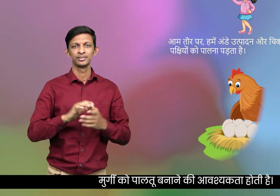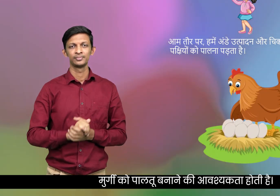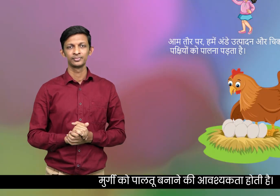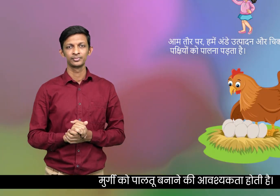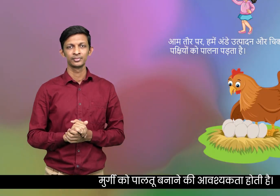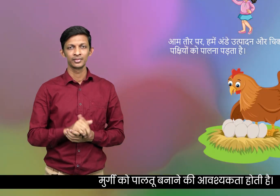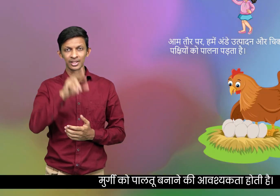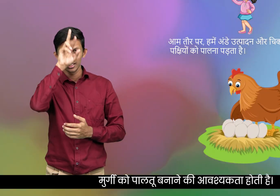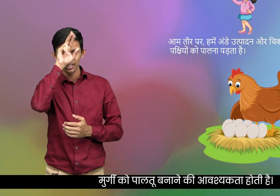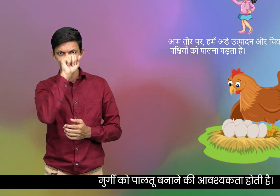मुर्गी को